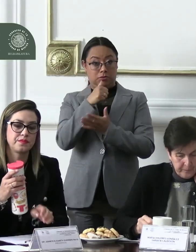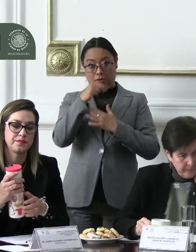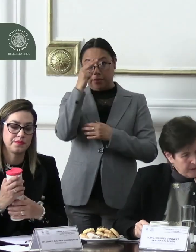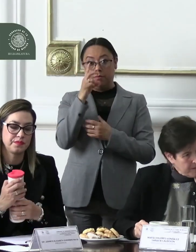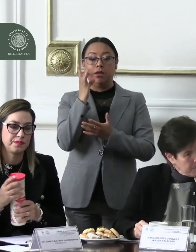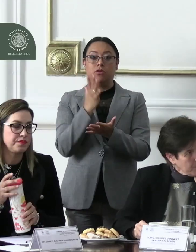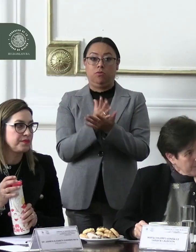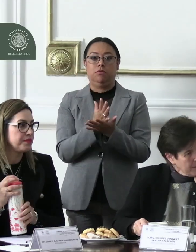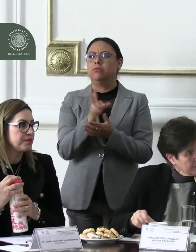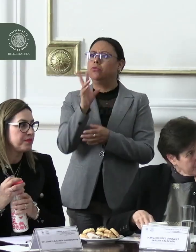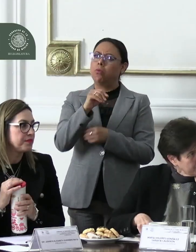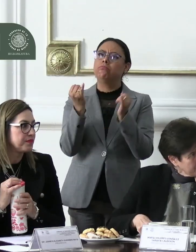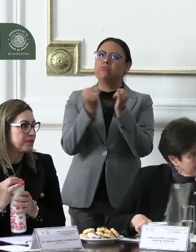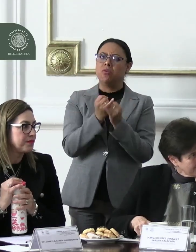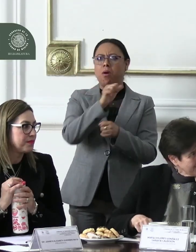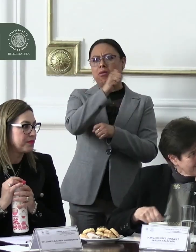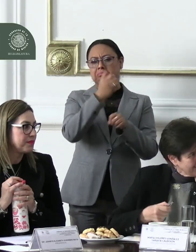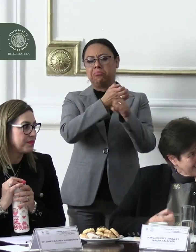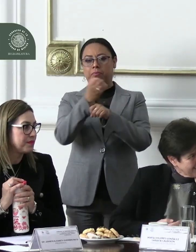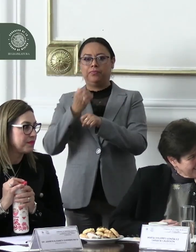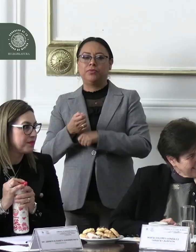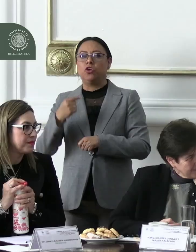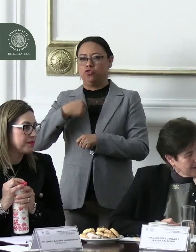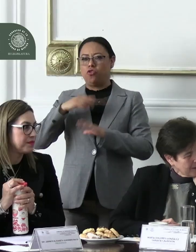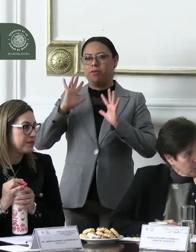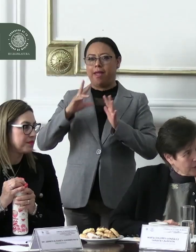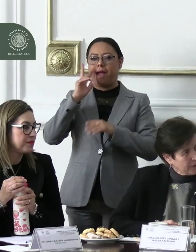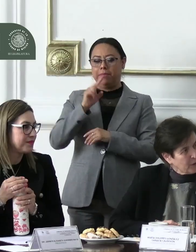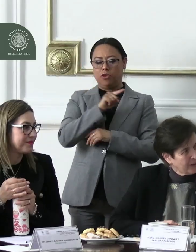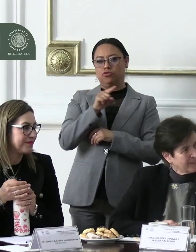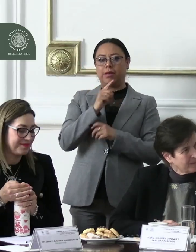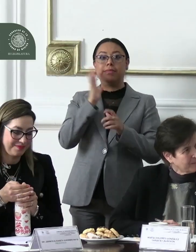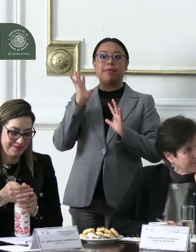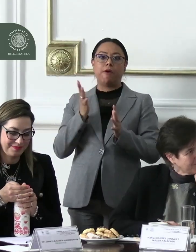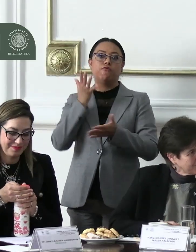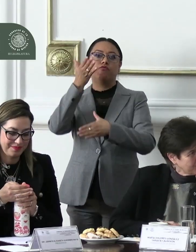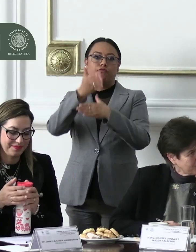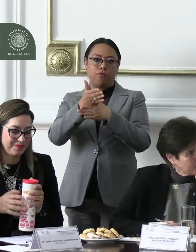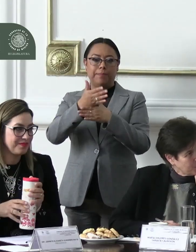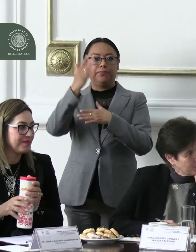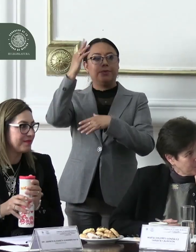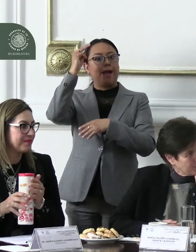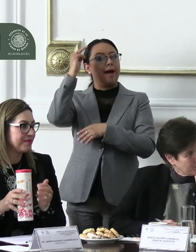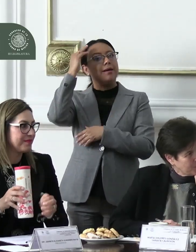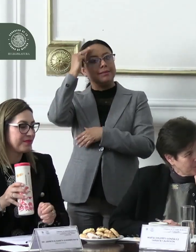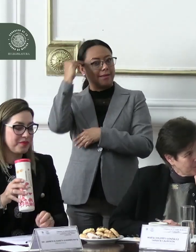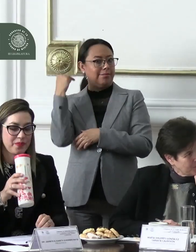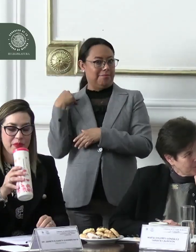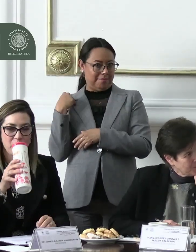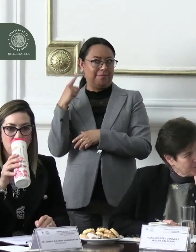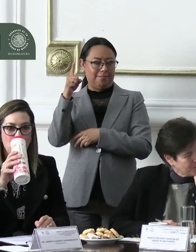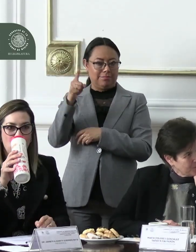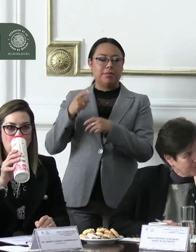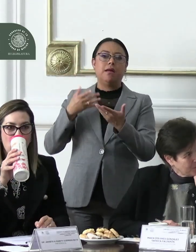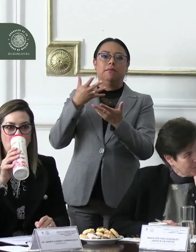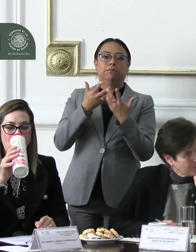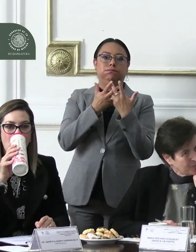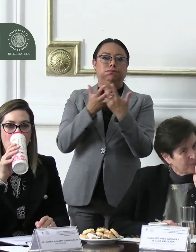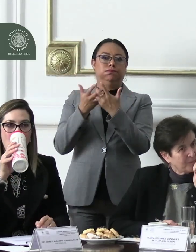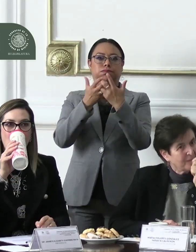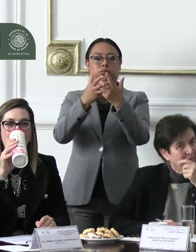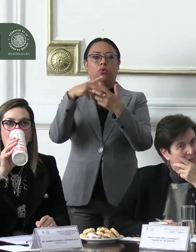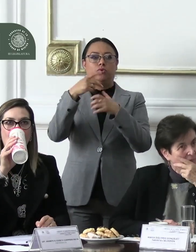como también vi que ya hizo un recorrido en Santa Marta, porque hizo recorrido con parte de su